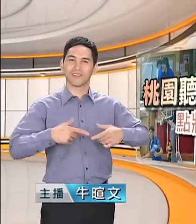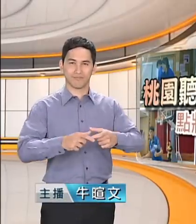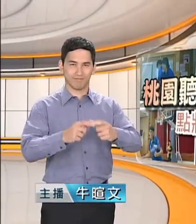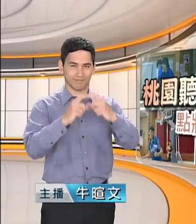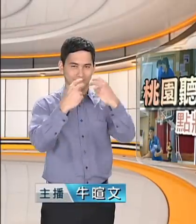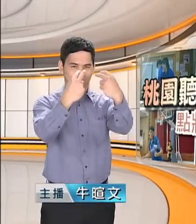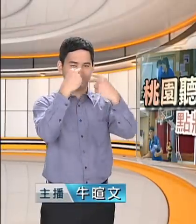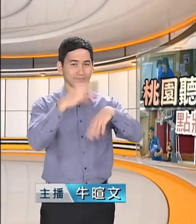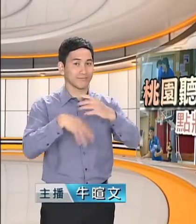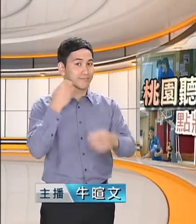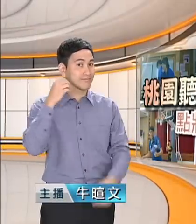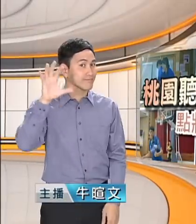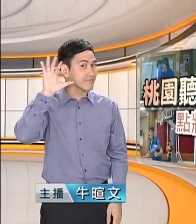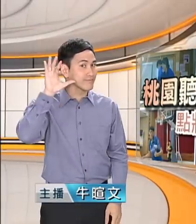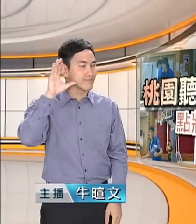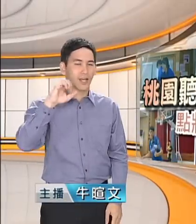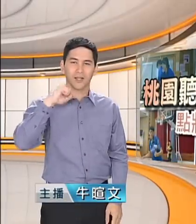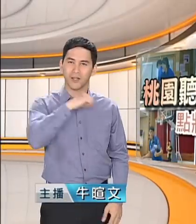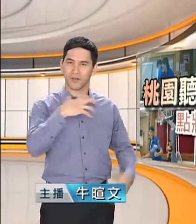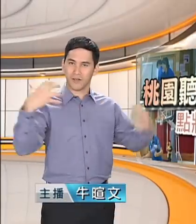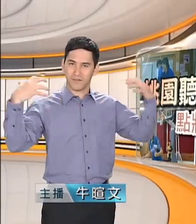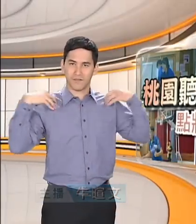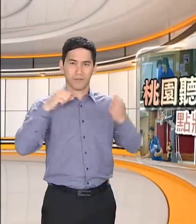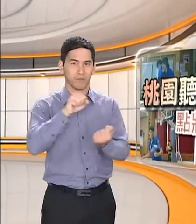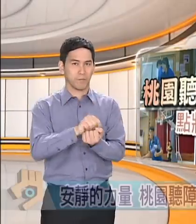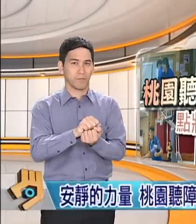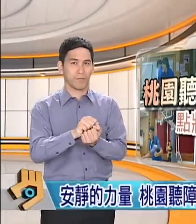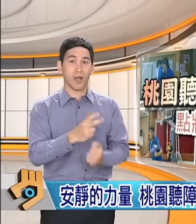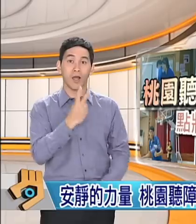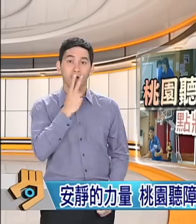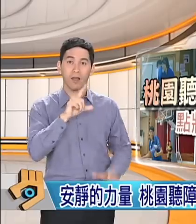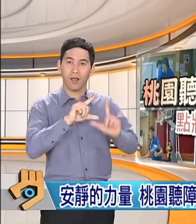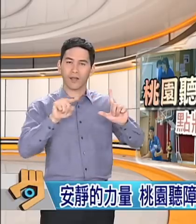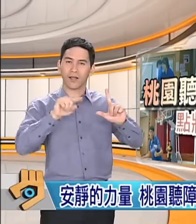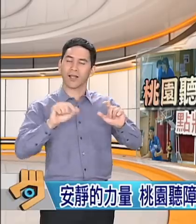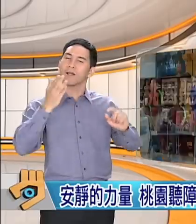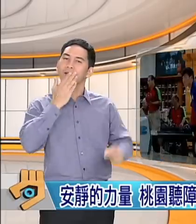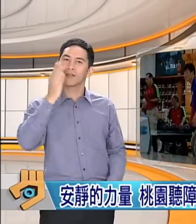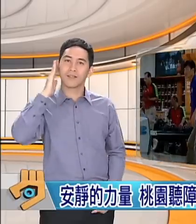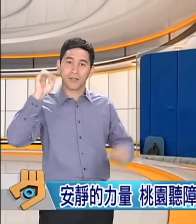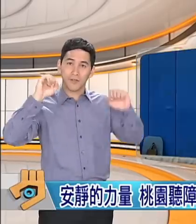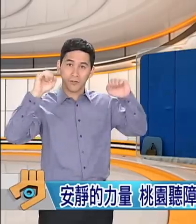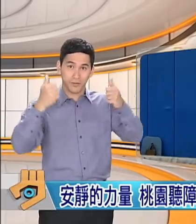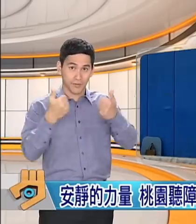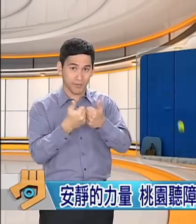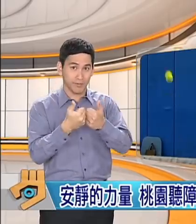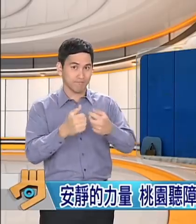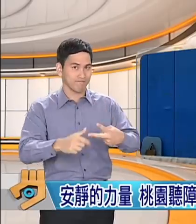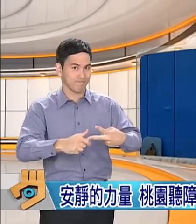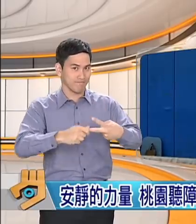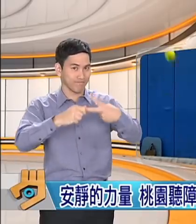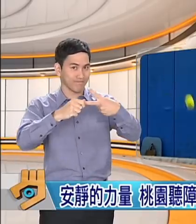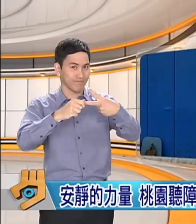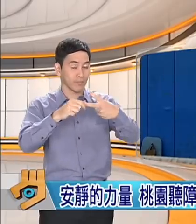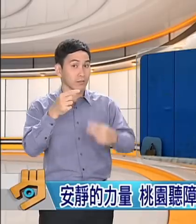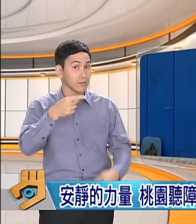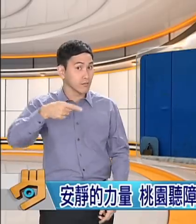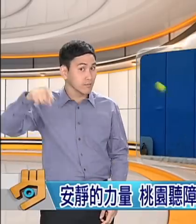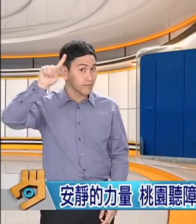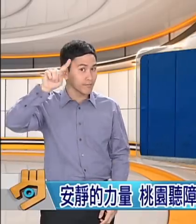欢迎回到手语新闻的现场。台湾第二度举办亚太听障运动会，上一届是2000